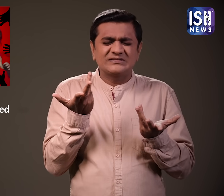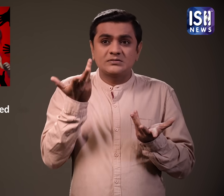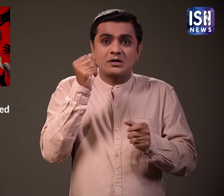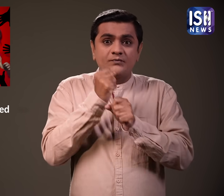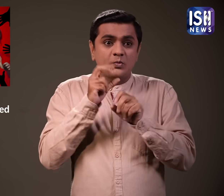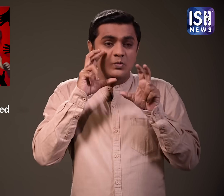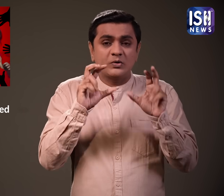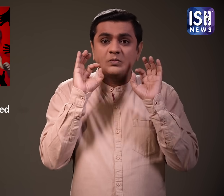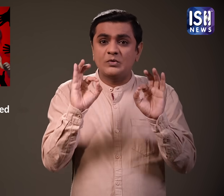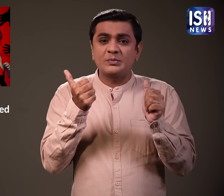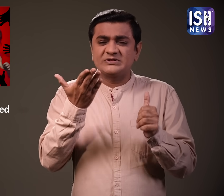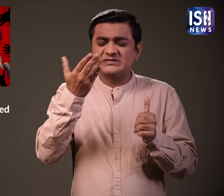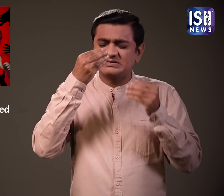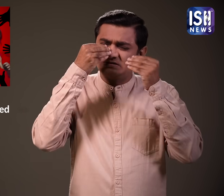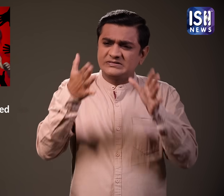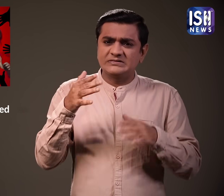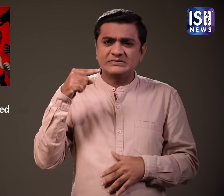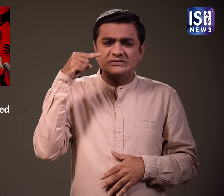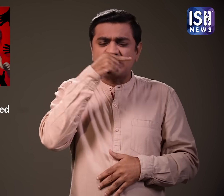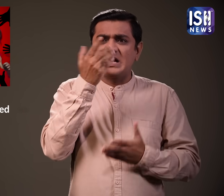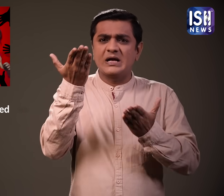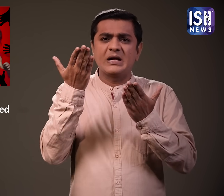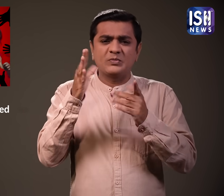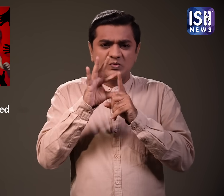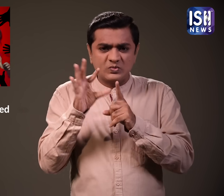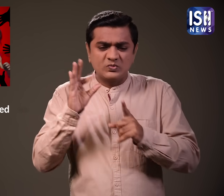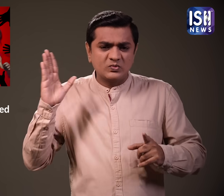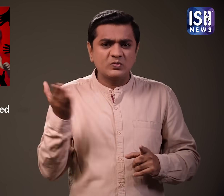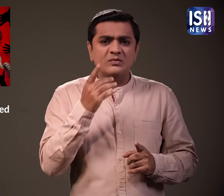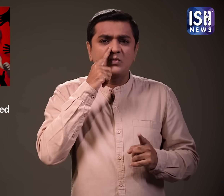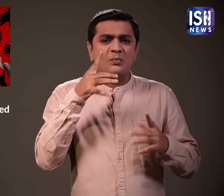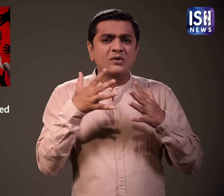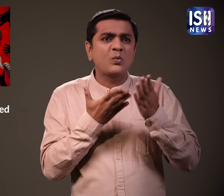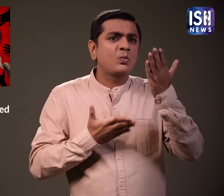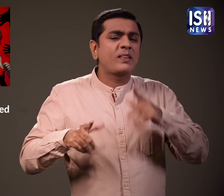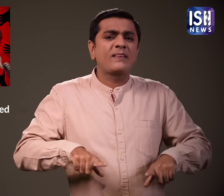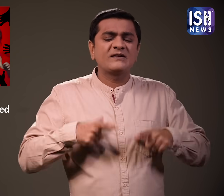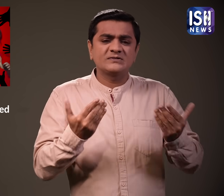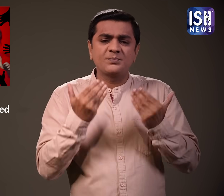उन्होंने सरकार की आलोचना की और महिलाओं के लिए अधिक सुरक्षा की मांग की हैं.